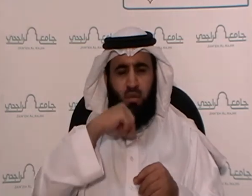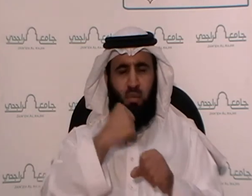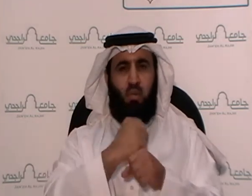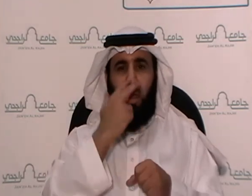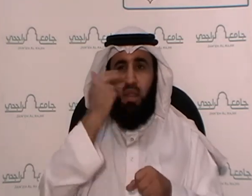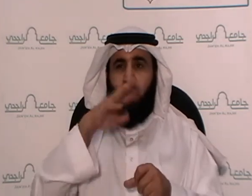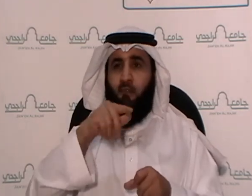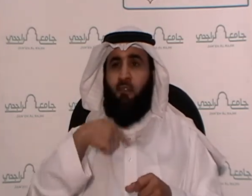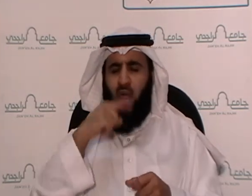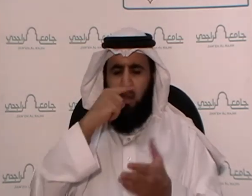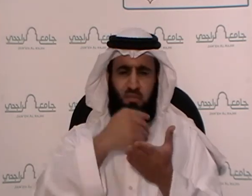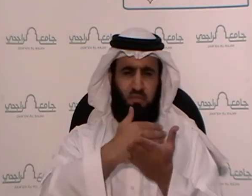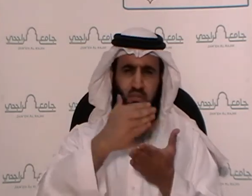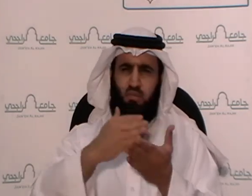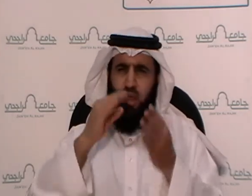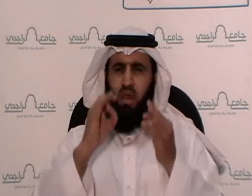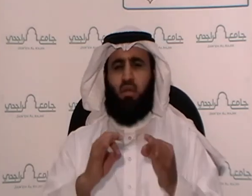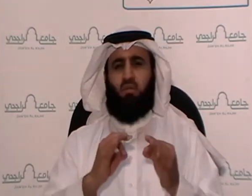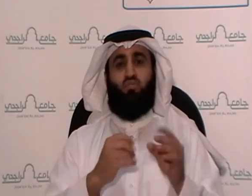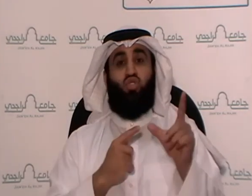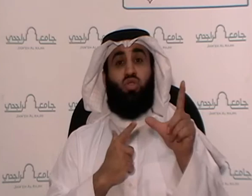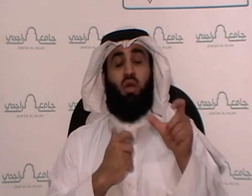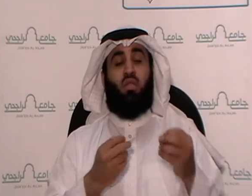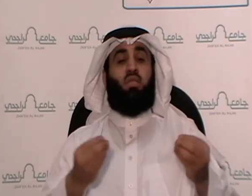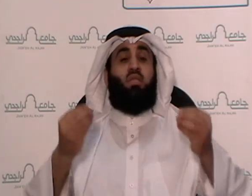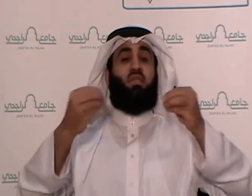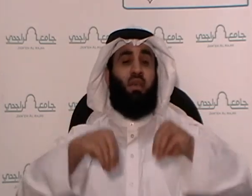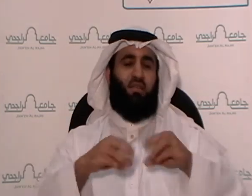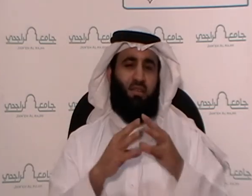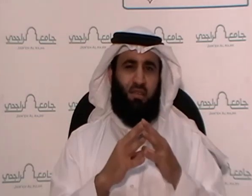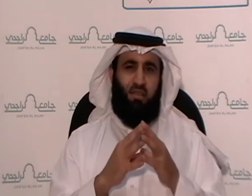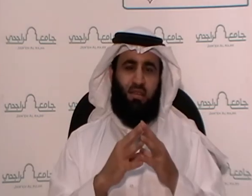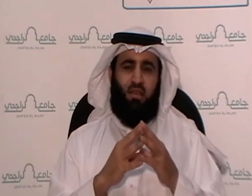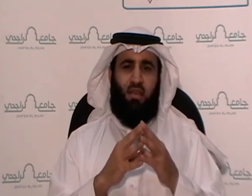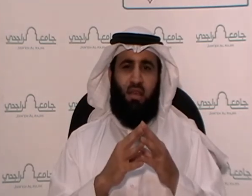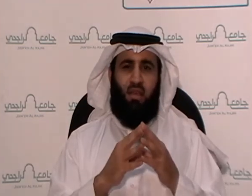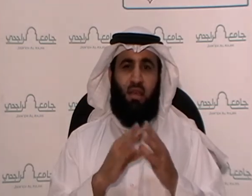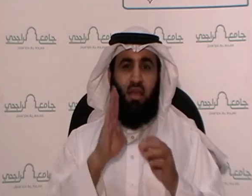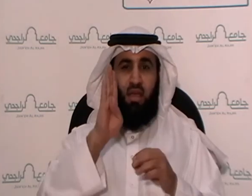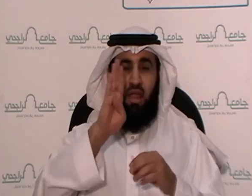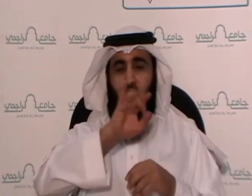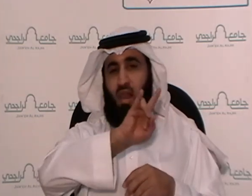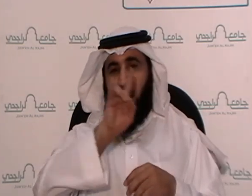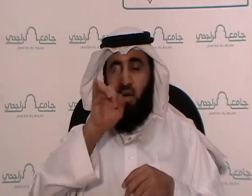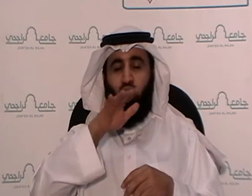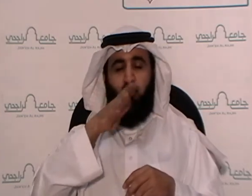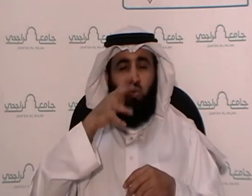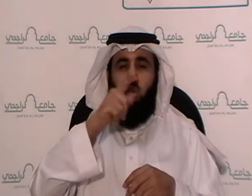عامة والمجاهد خاصة. كلا إني رأيته في النار